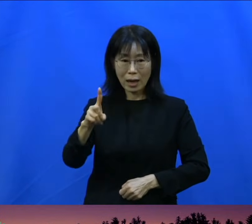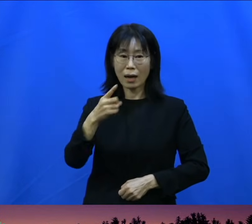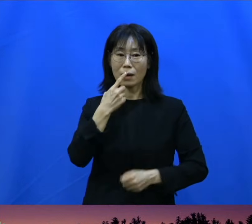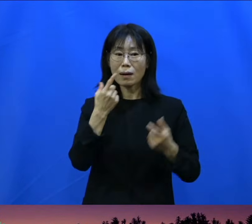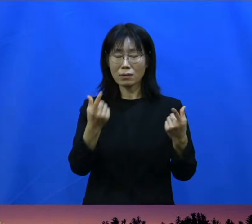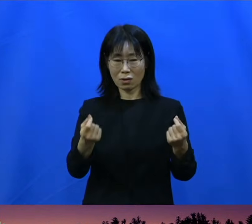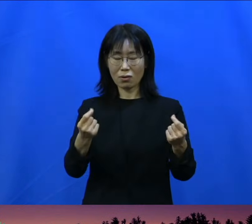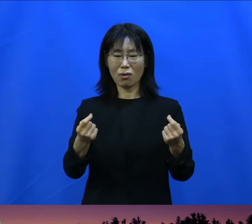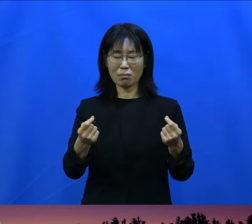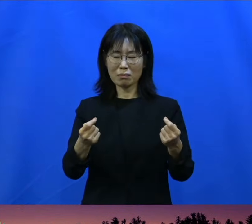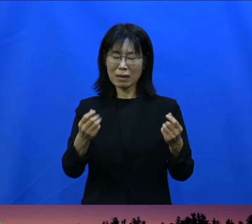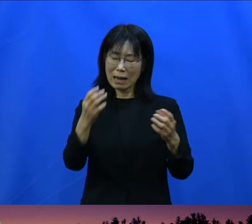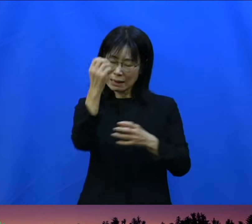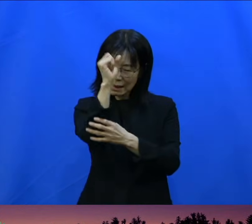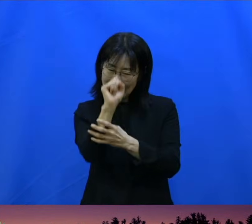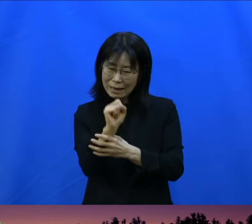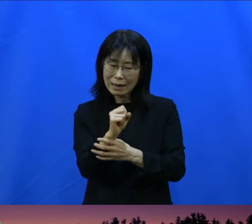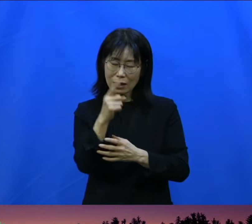여러분,